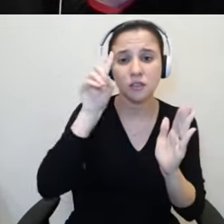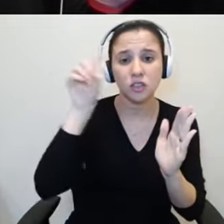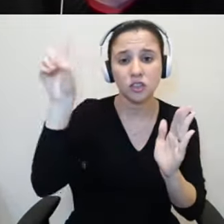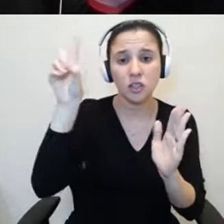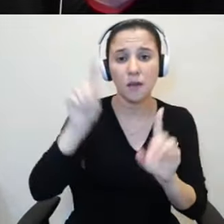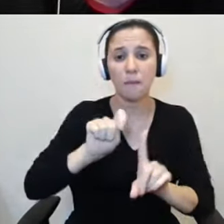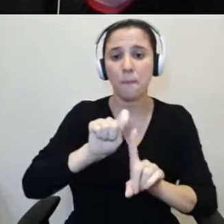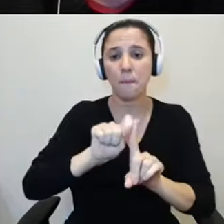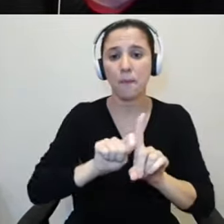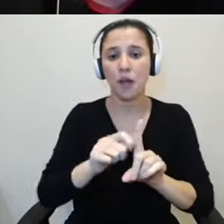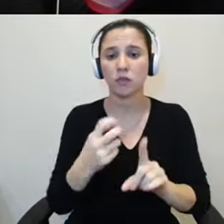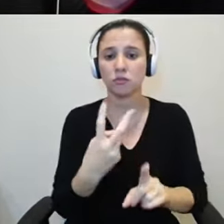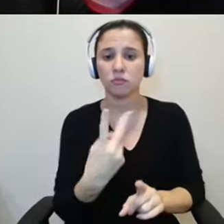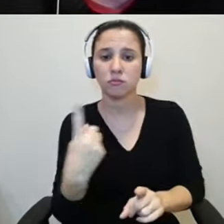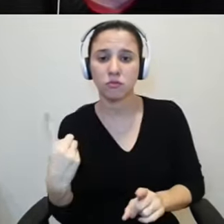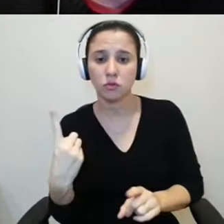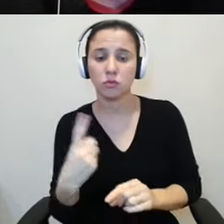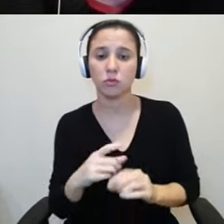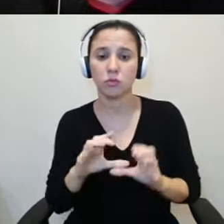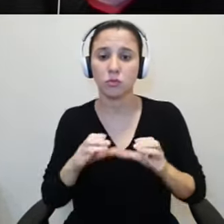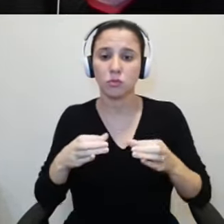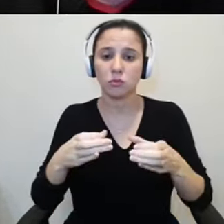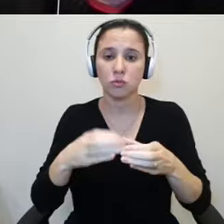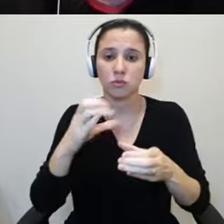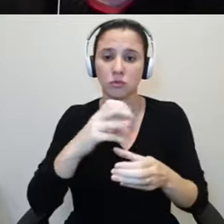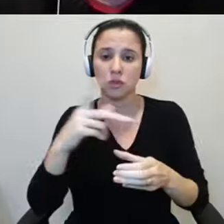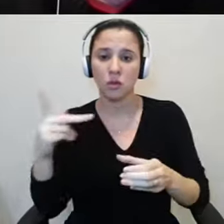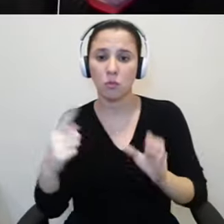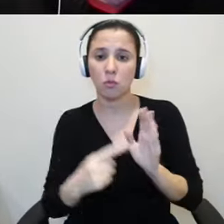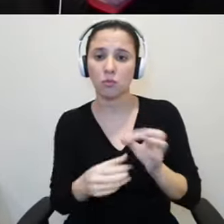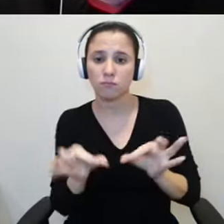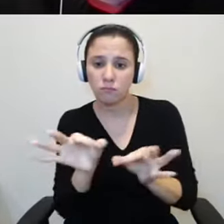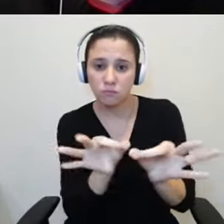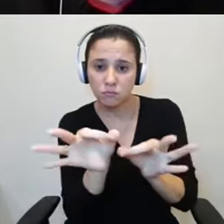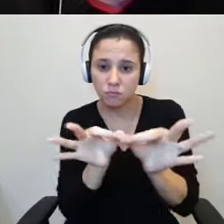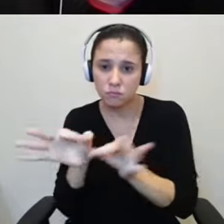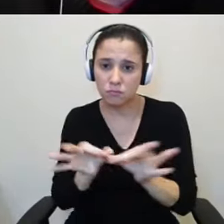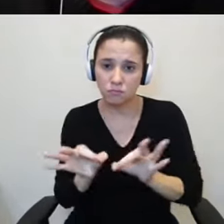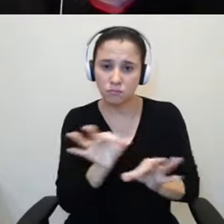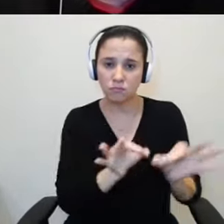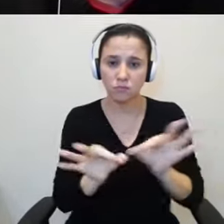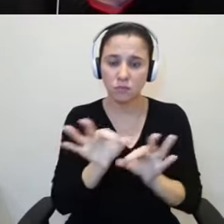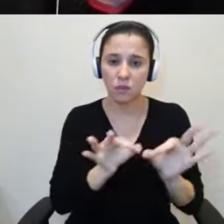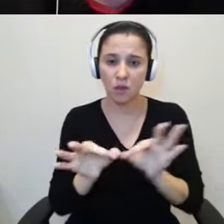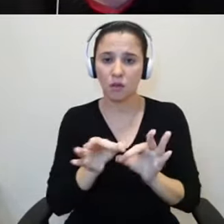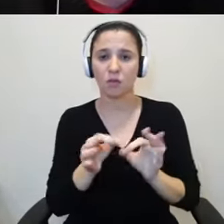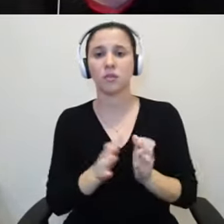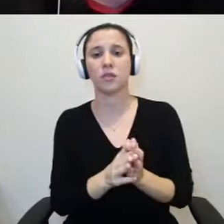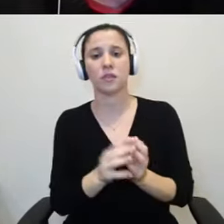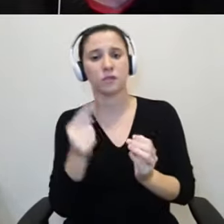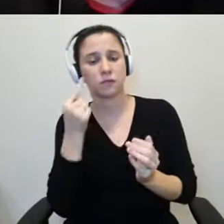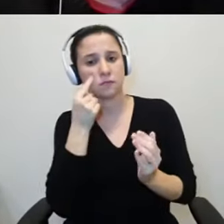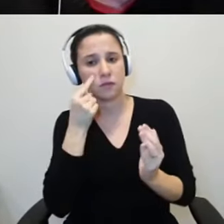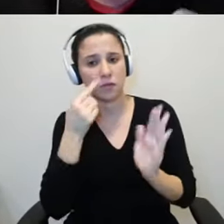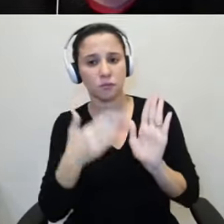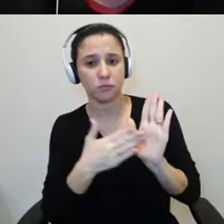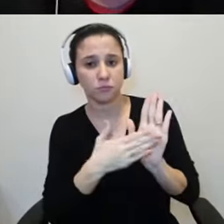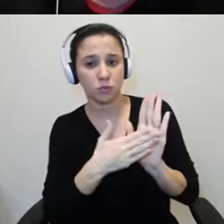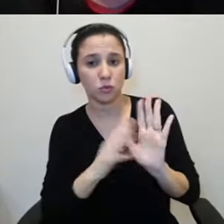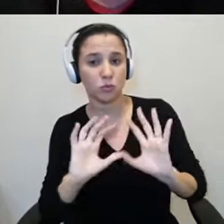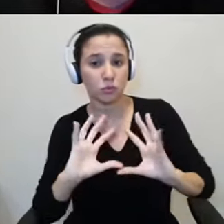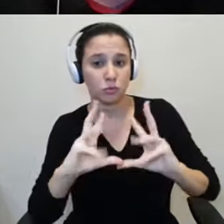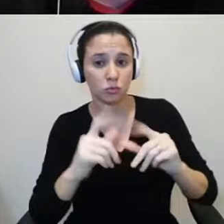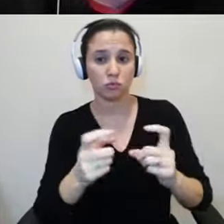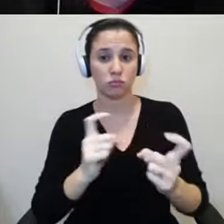se organizar e mandar as contribuições. Nós fizemos análise e verificamos isso junto com os servidores. Os alunos